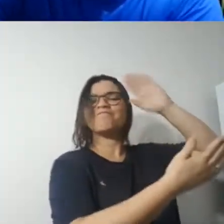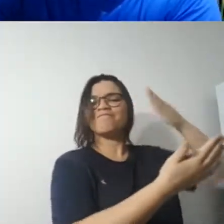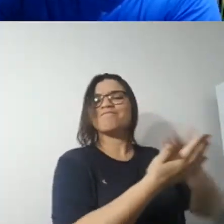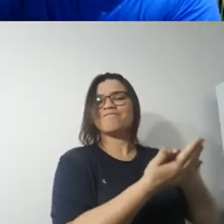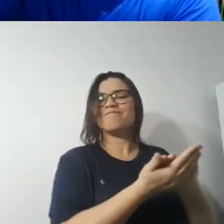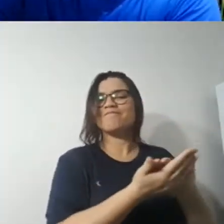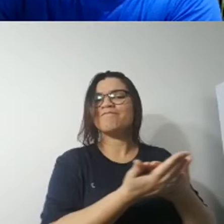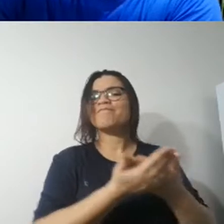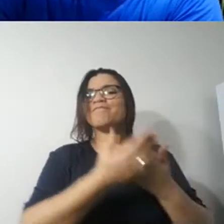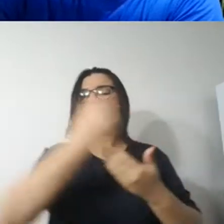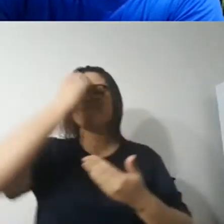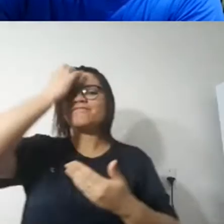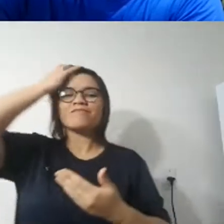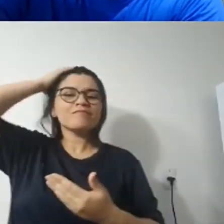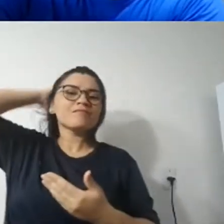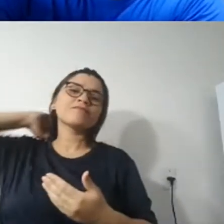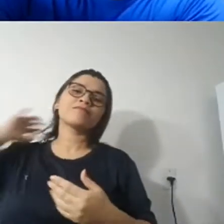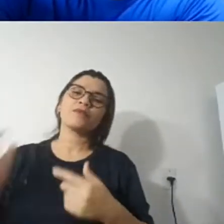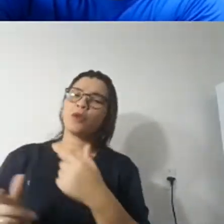Circunstância,